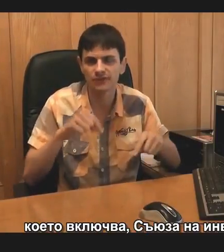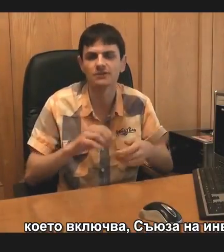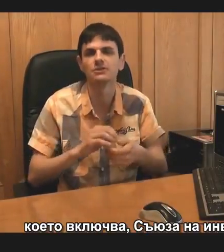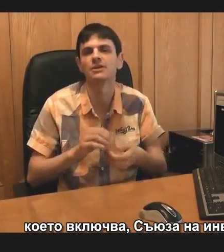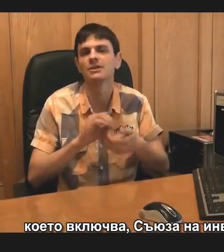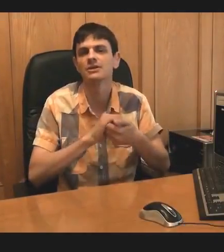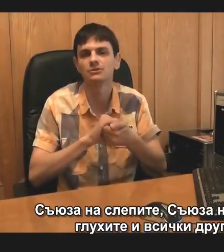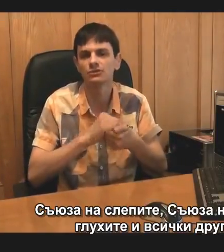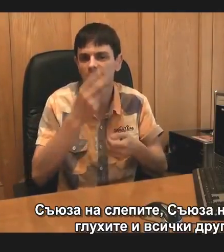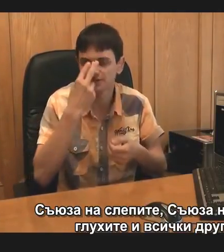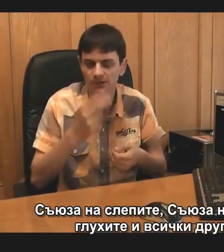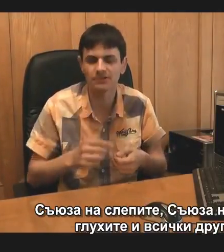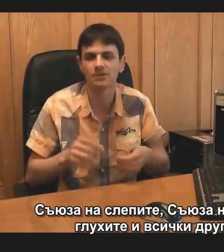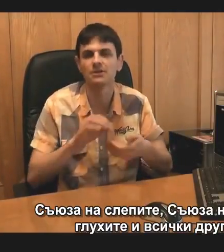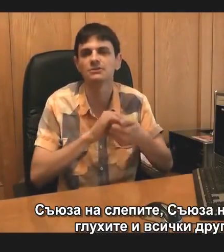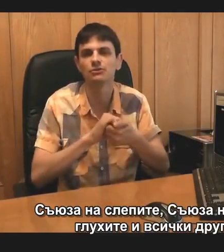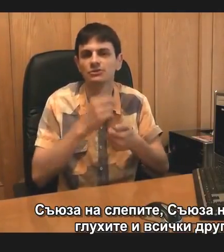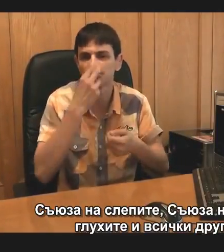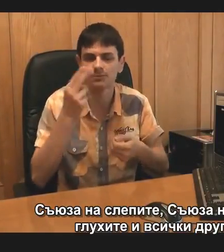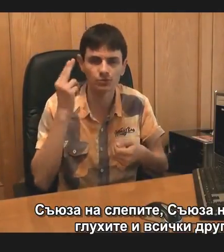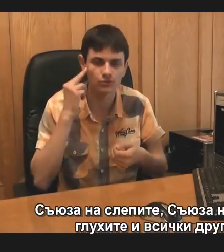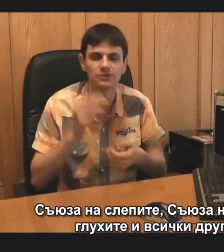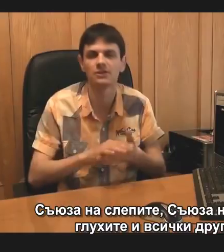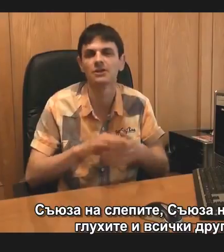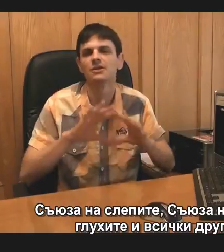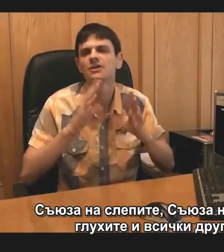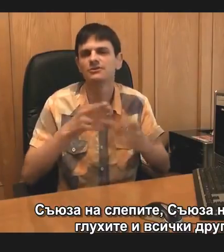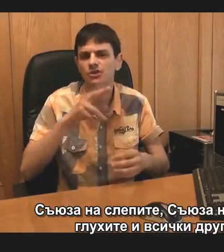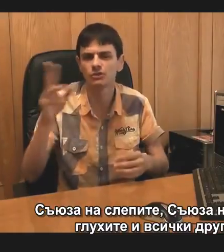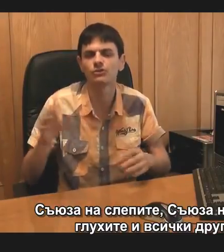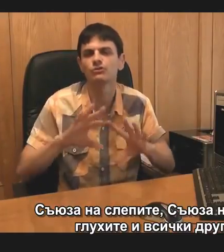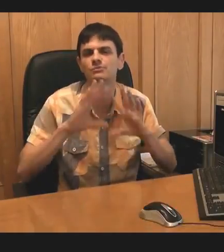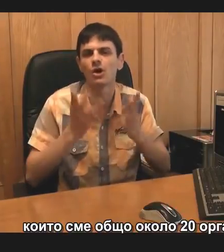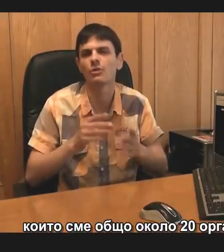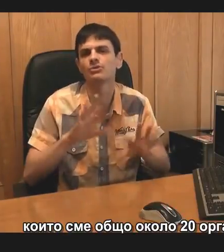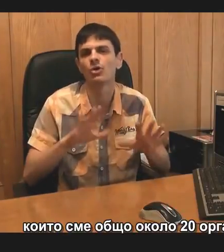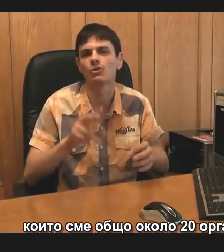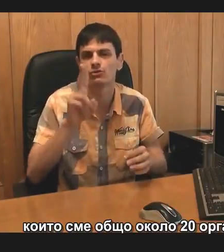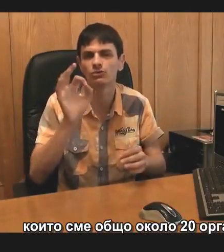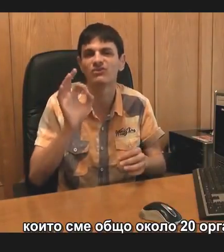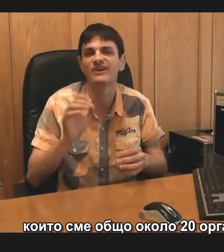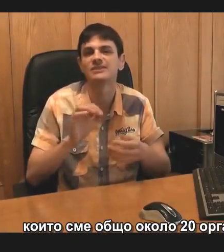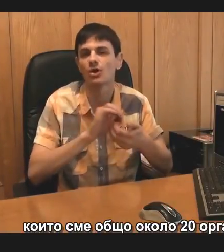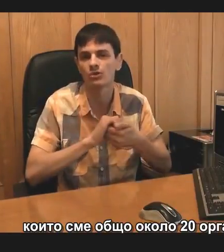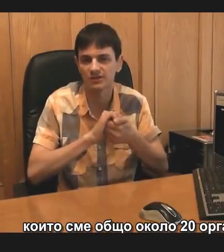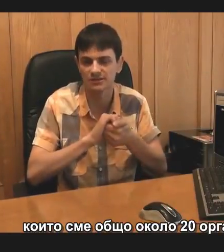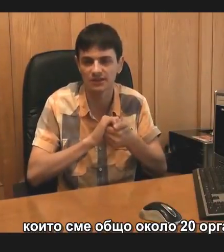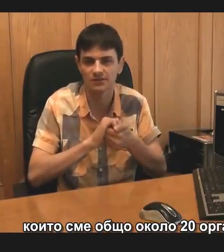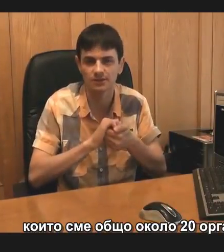инвалидите, Съюза на слепите, Съюза на сляпо глухите и всички други, които сме общо около 20 организации,